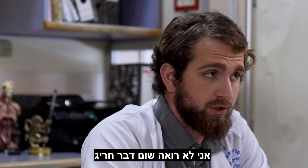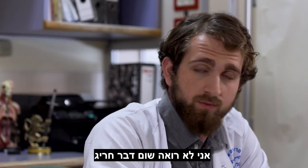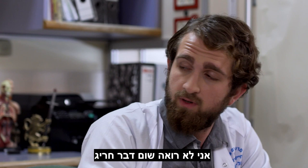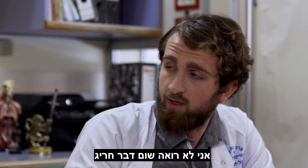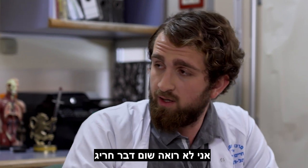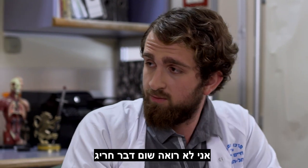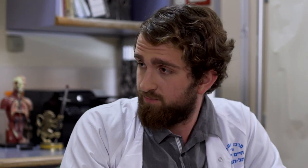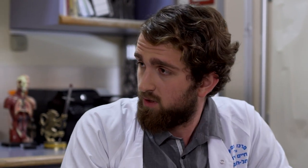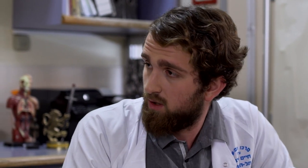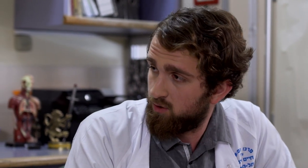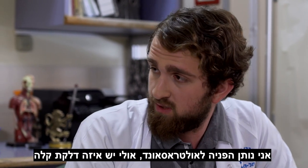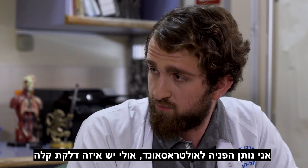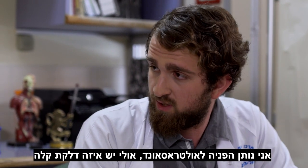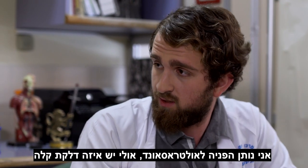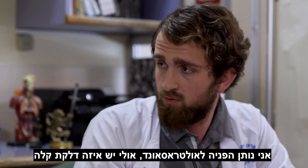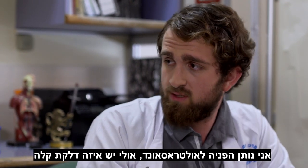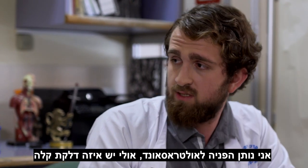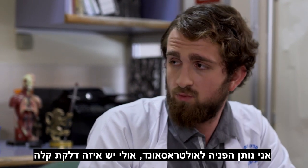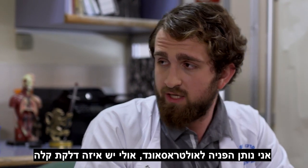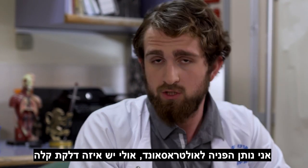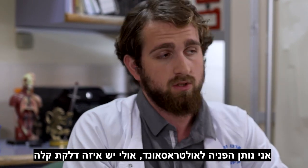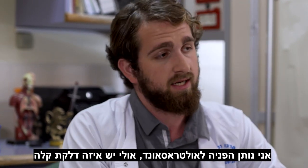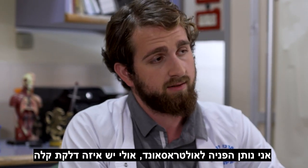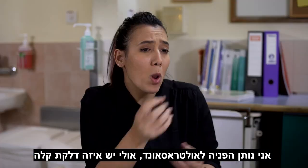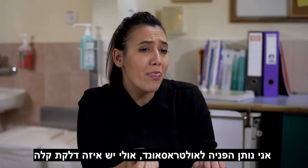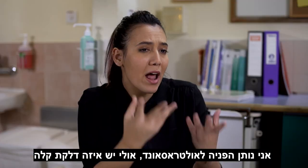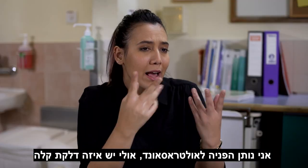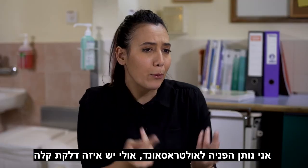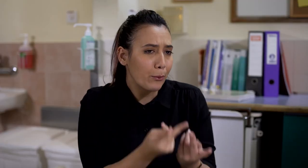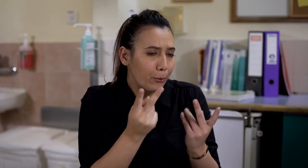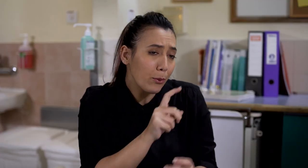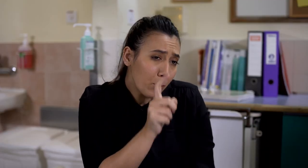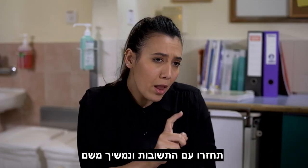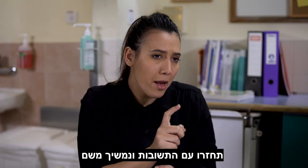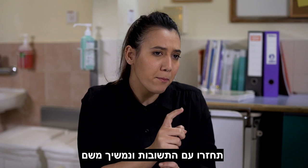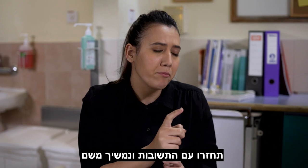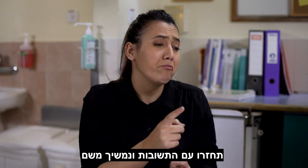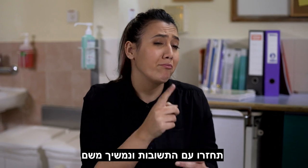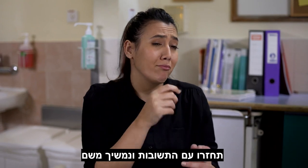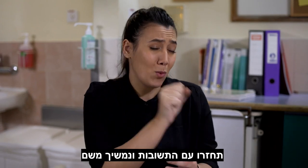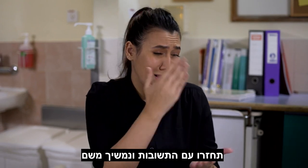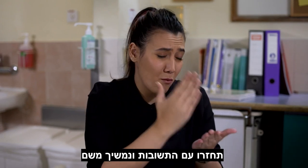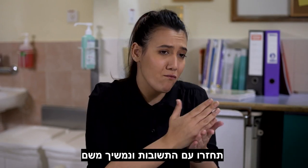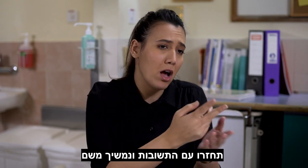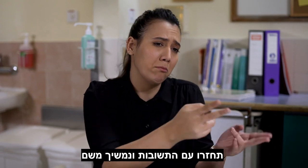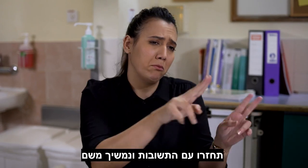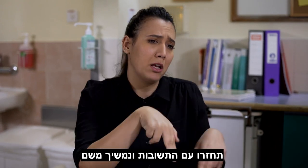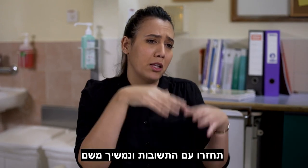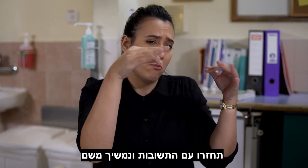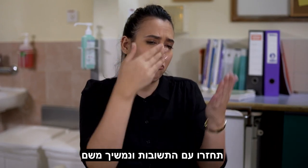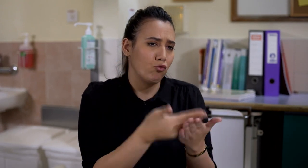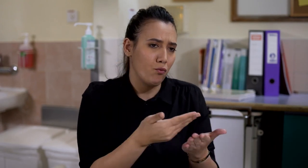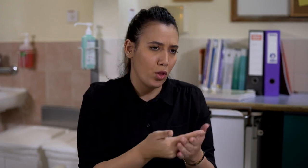אני לא רואה שום דבר חריג. אני נותן הפניה לאולטרסאונד, אולי יש איזו דלקת קלה. תחזרו עם התשובות ונמשיך משם.